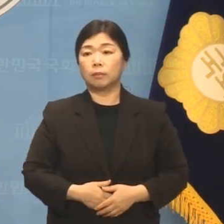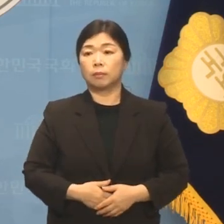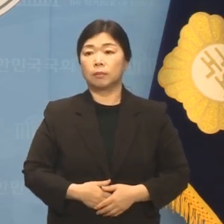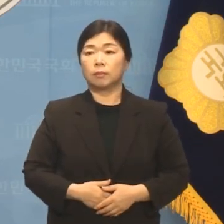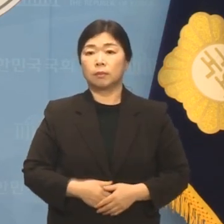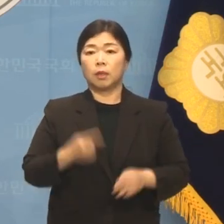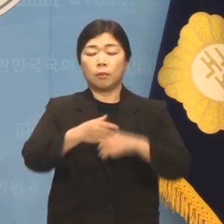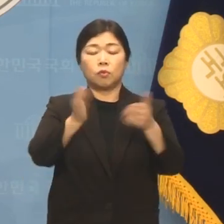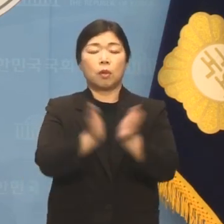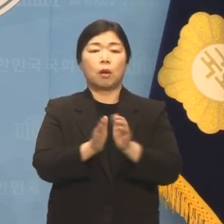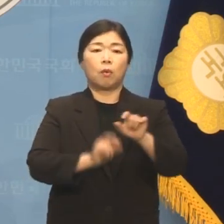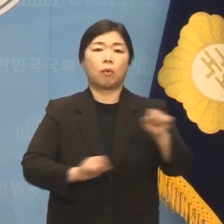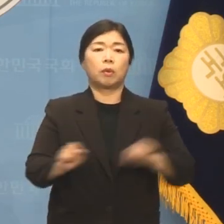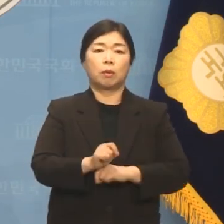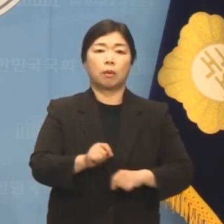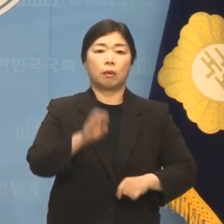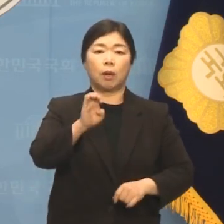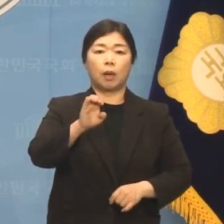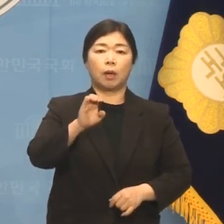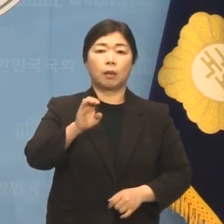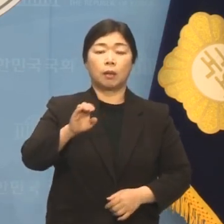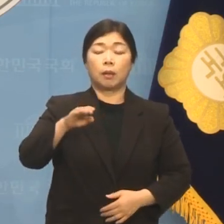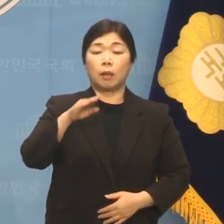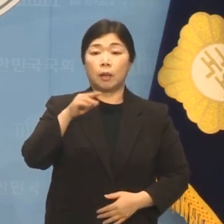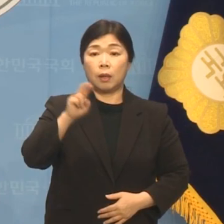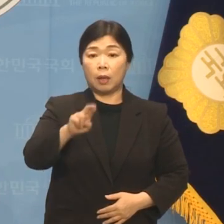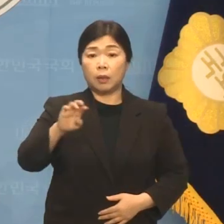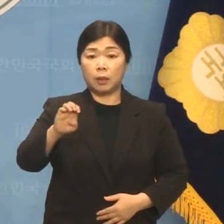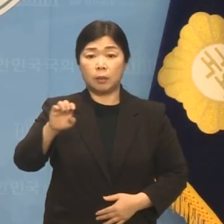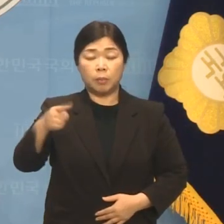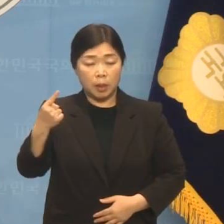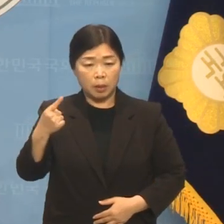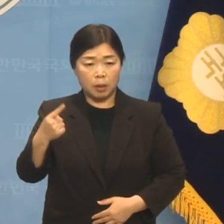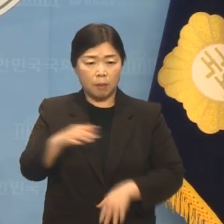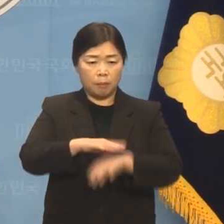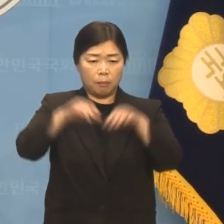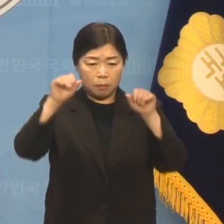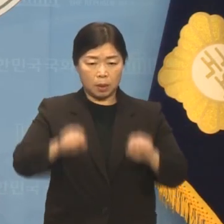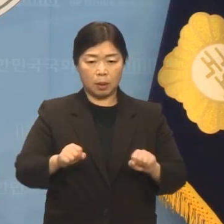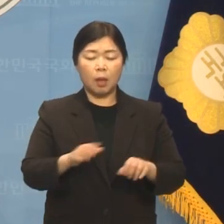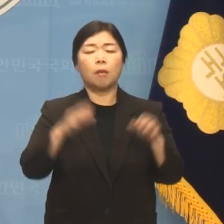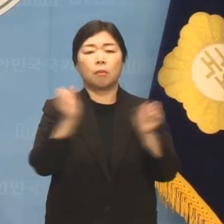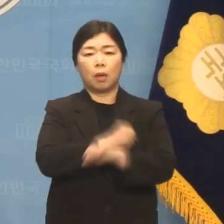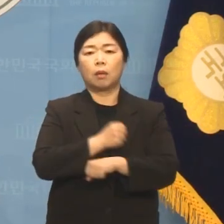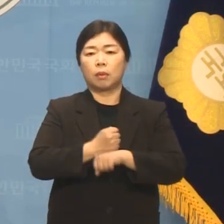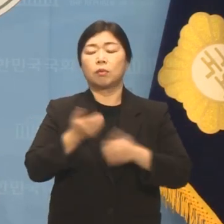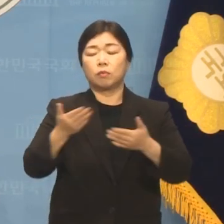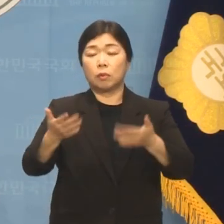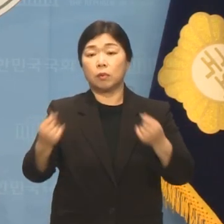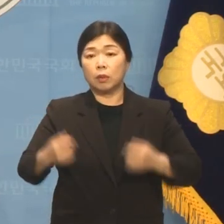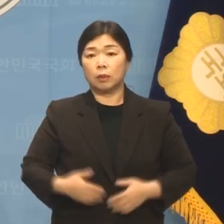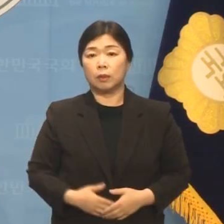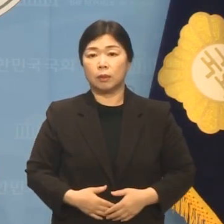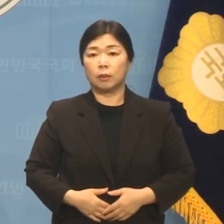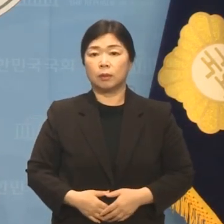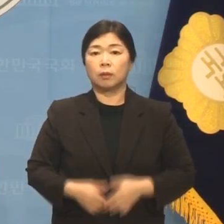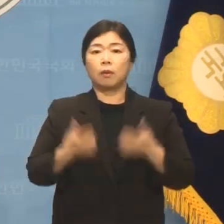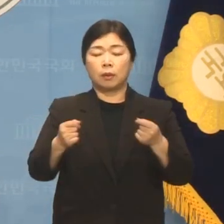더불어민주당이 오히려 아리백을 망쳤습니다. 이렇게 일 못하는 민주당에게 또다시 속아서는 안